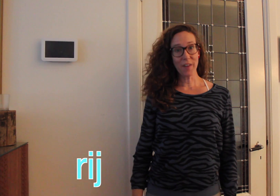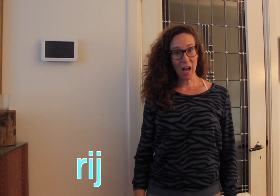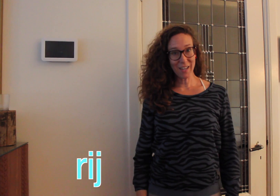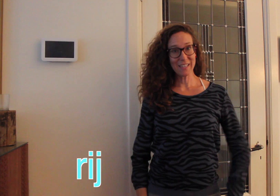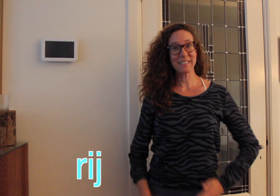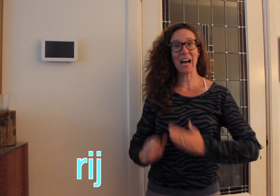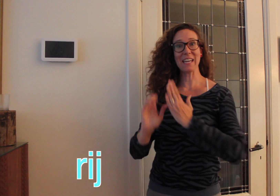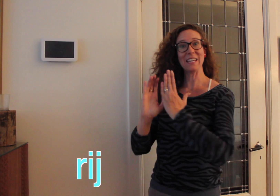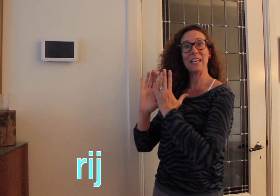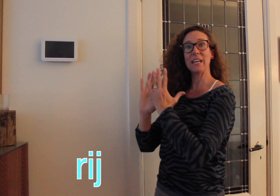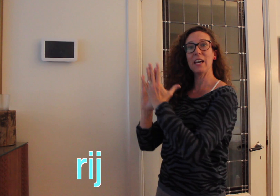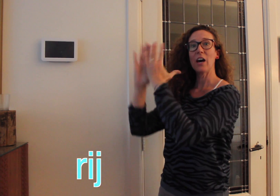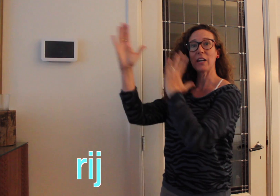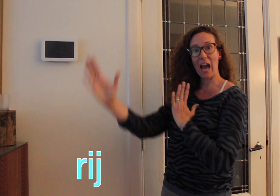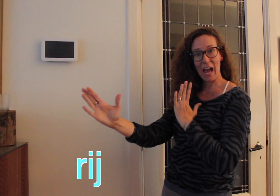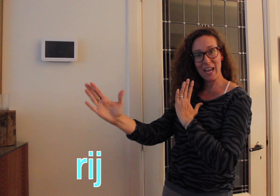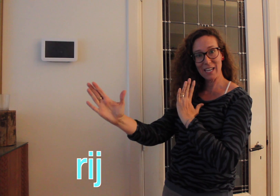Vaak sta je in een rij.